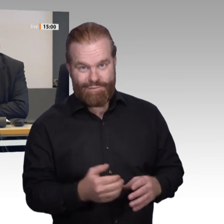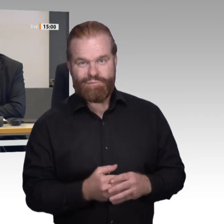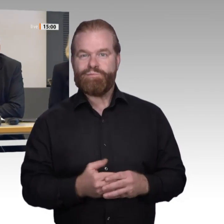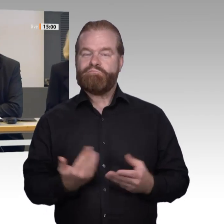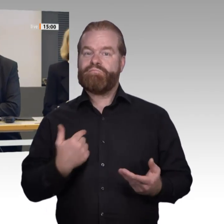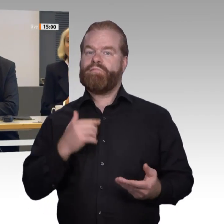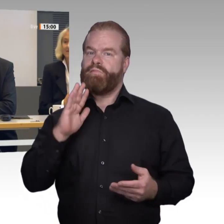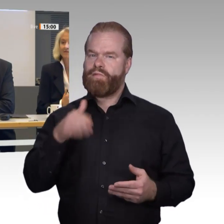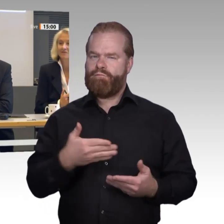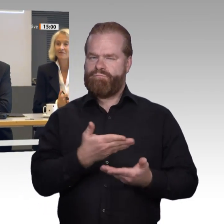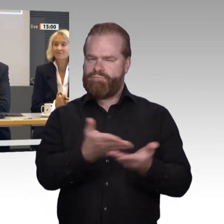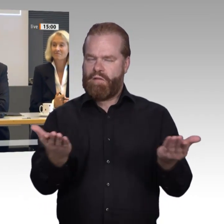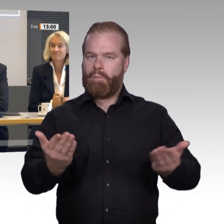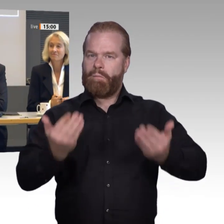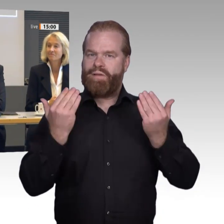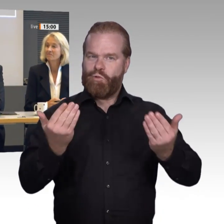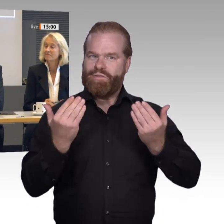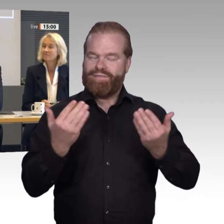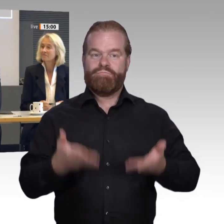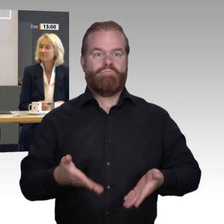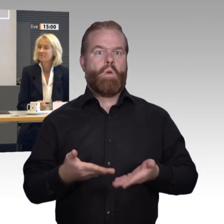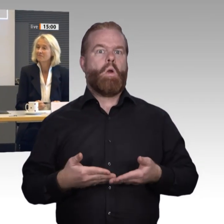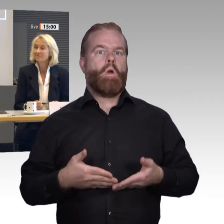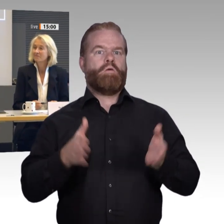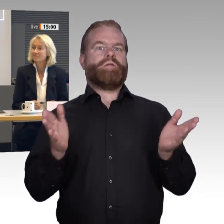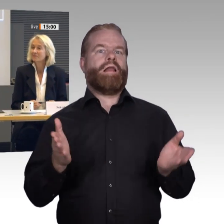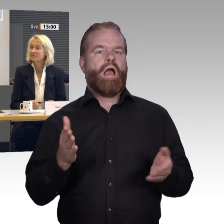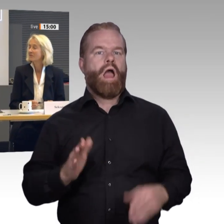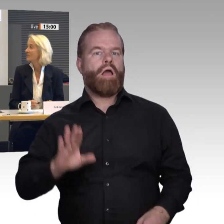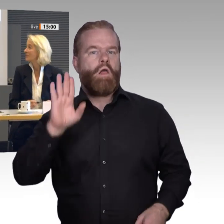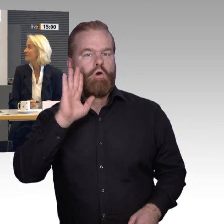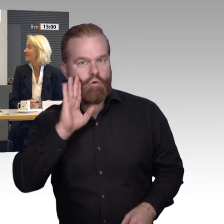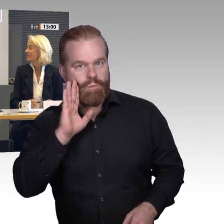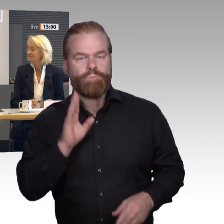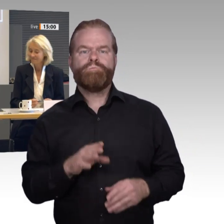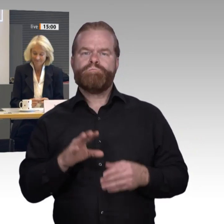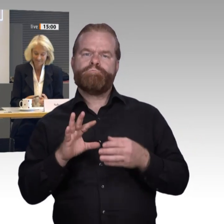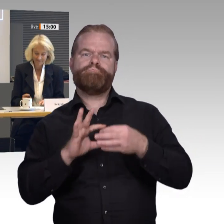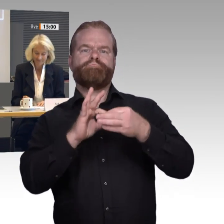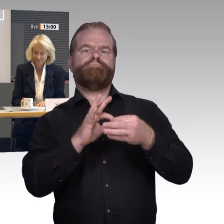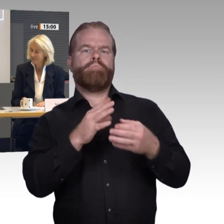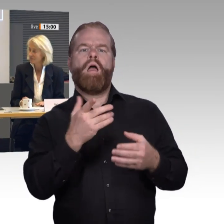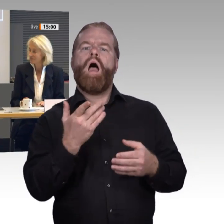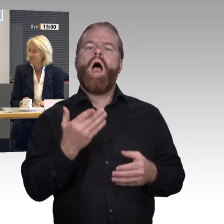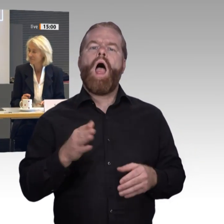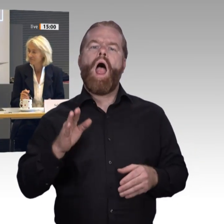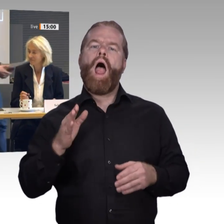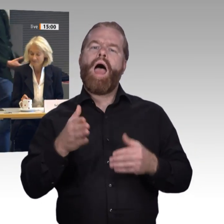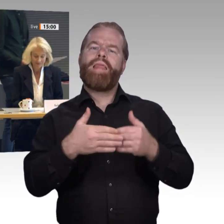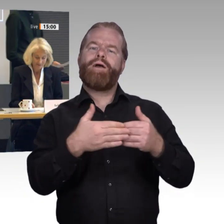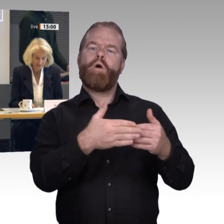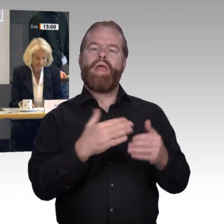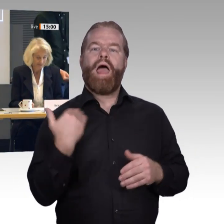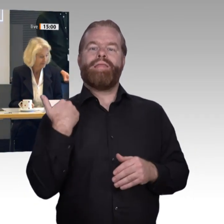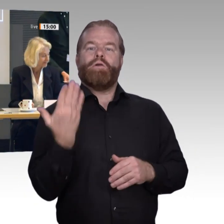zum Angehörigenentlastungsgesetz. Liebe Kolleginnen und Kollegen, zu der heutigen öffentlichen Anhörung im Ausschuss für Arbeit